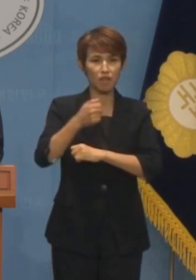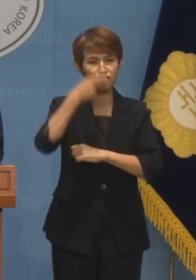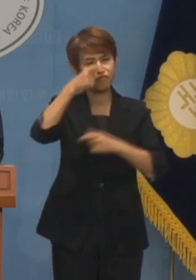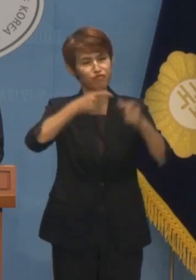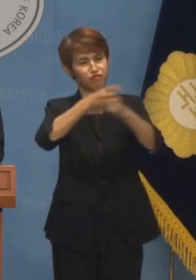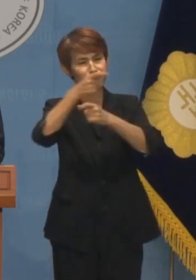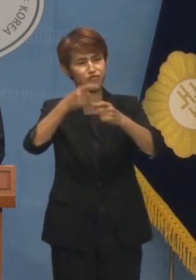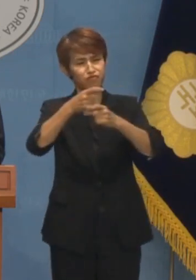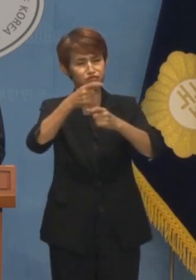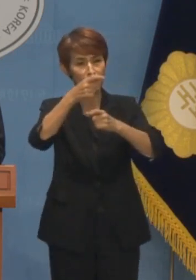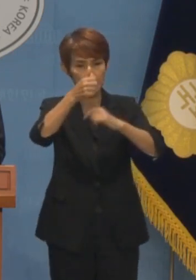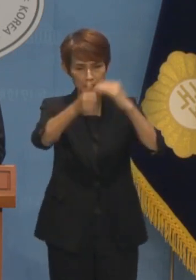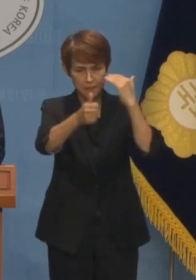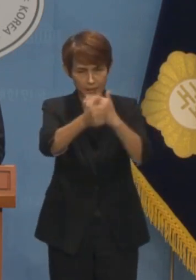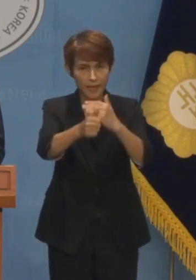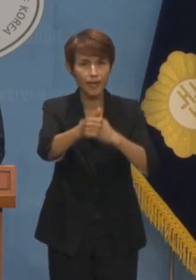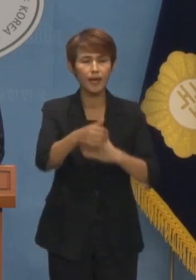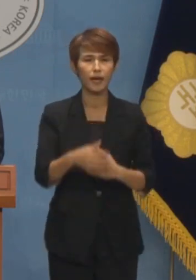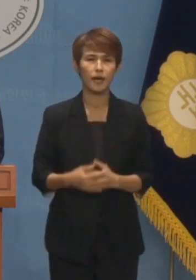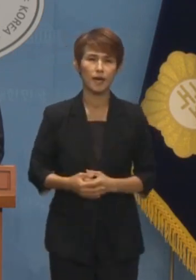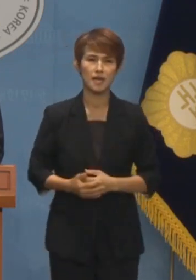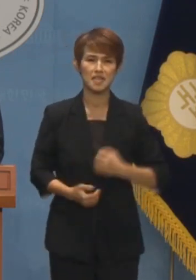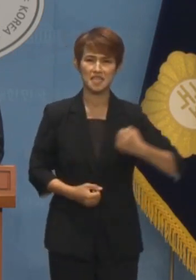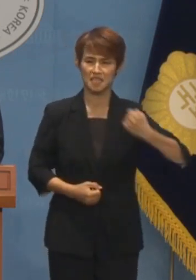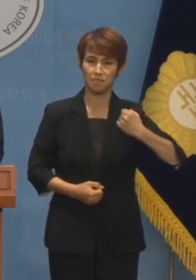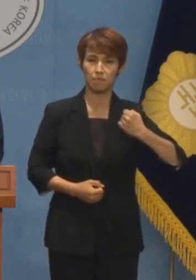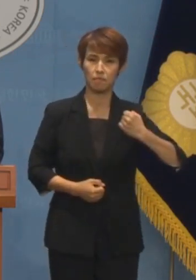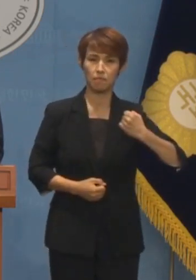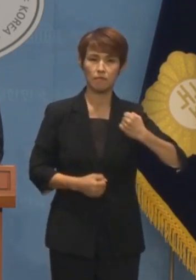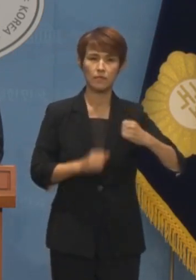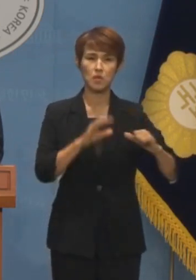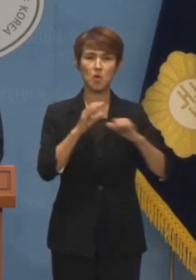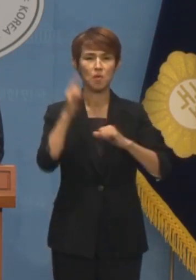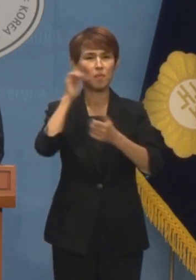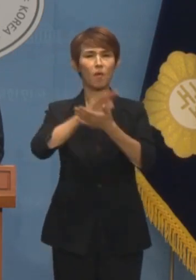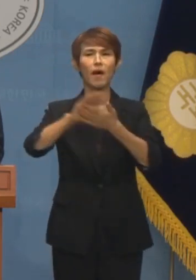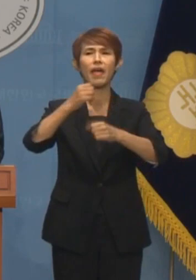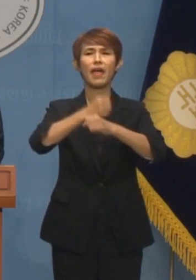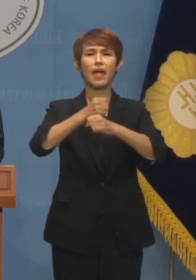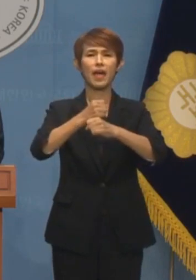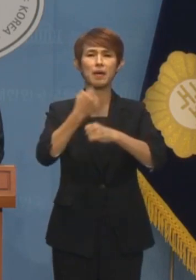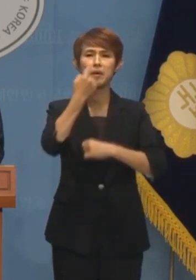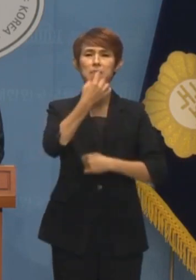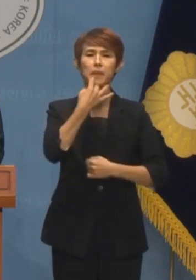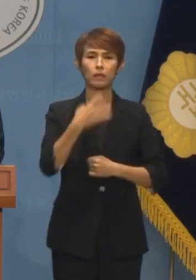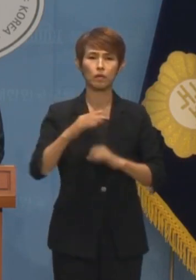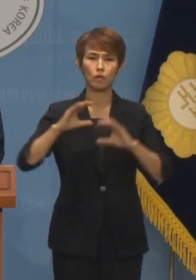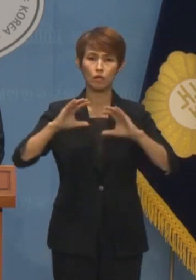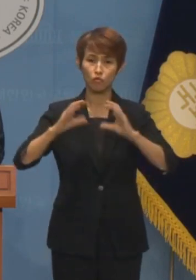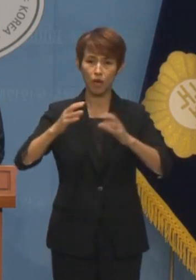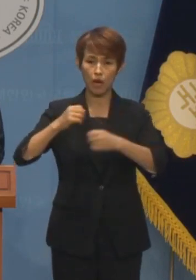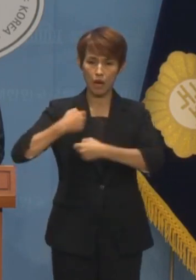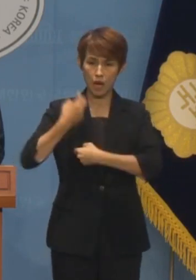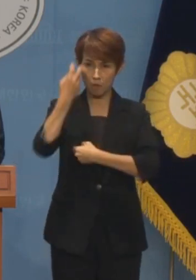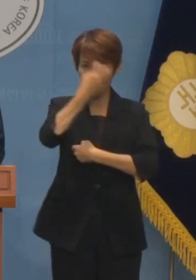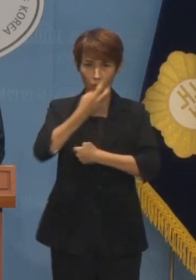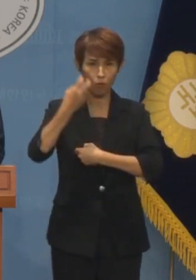했습니다. 힘에 의한 평화는 말만 무성하고 국가 안보는 겉돌고